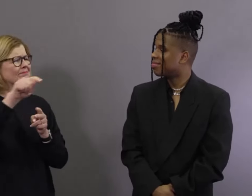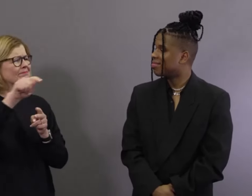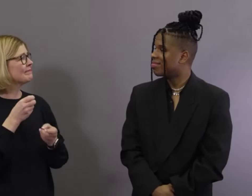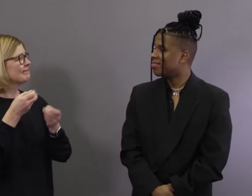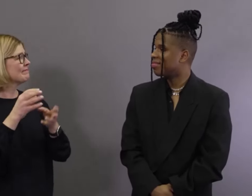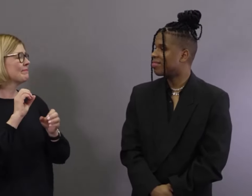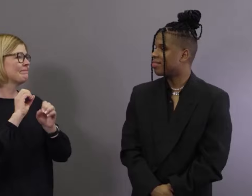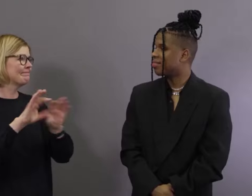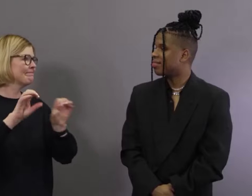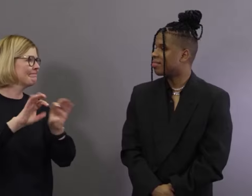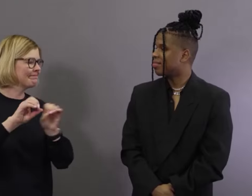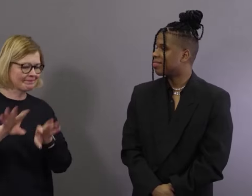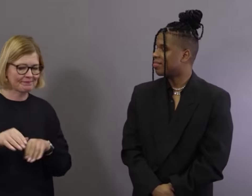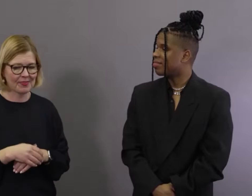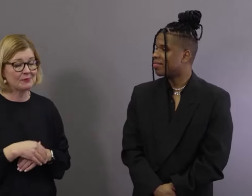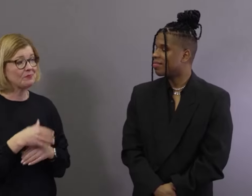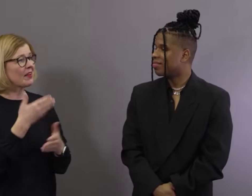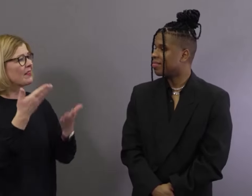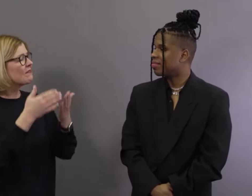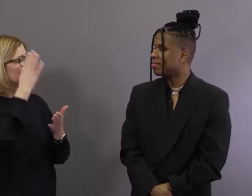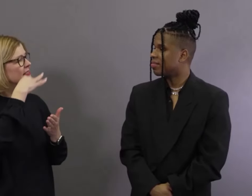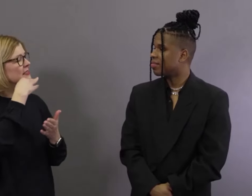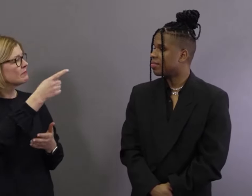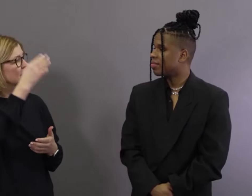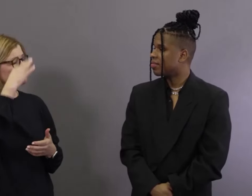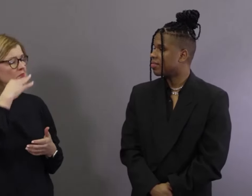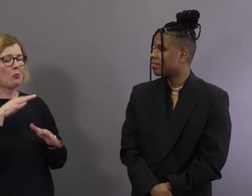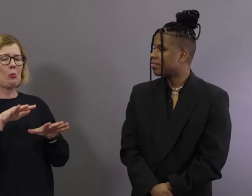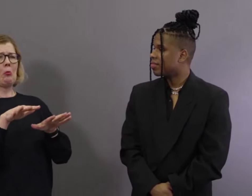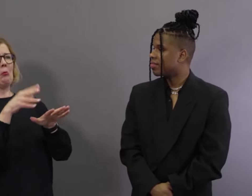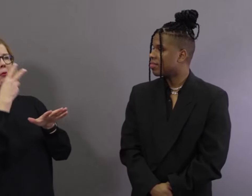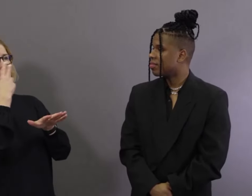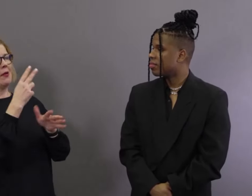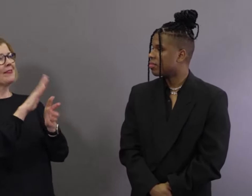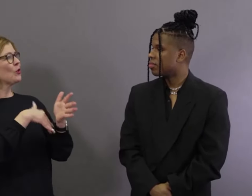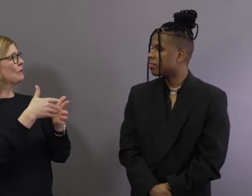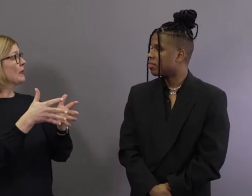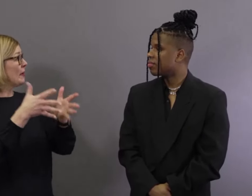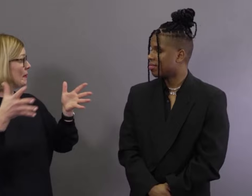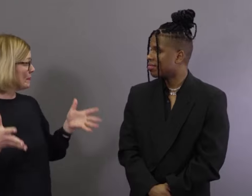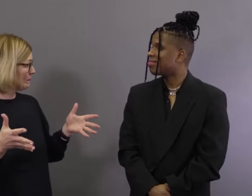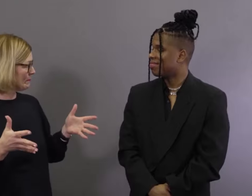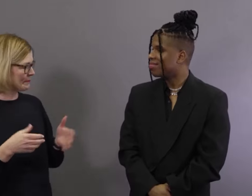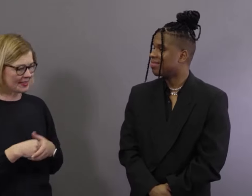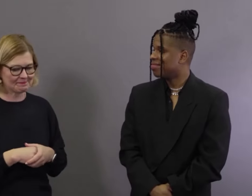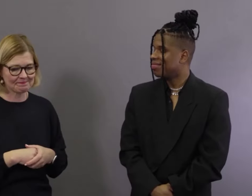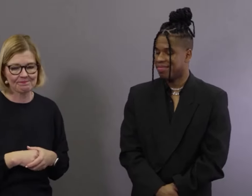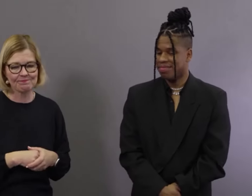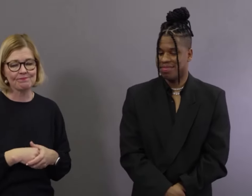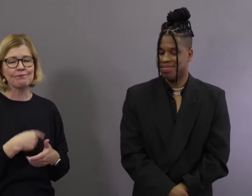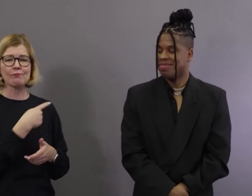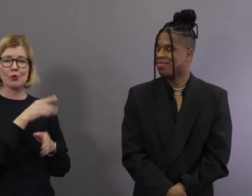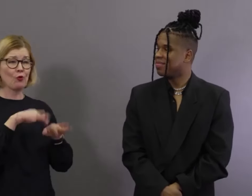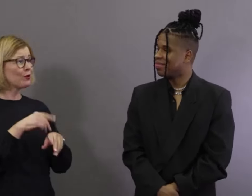ja kulttuurigaalassa ja tämän tyyppisissä tilaisuuksissa olet ollut esillä. Ja tätä kautta myös